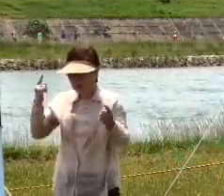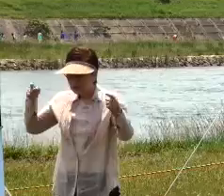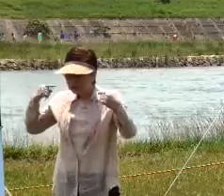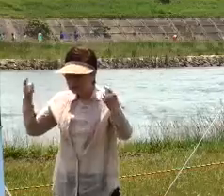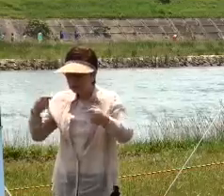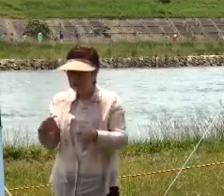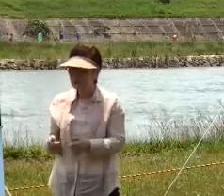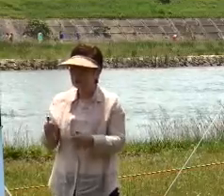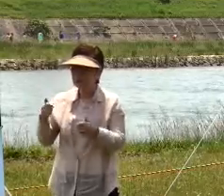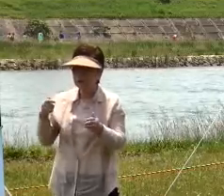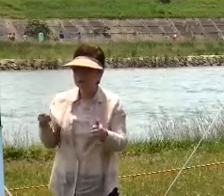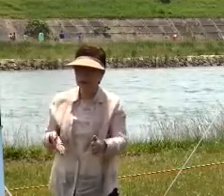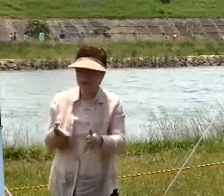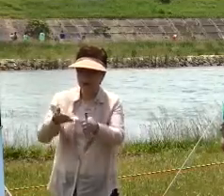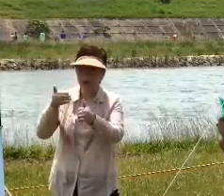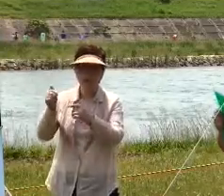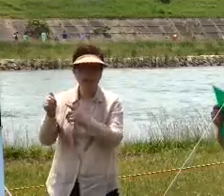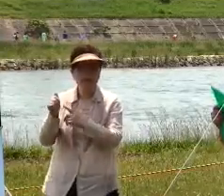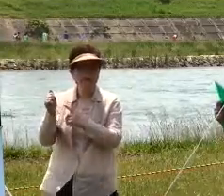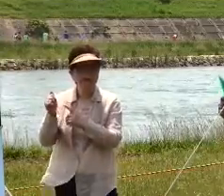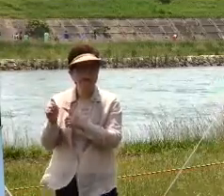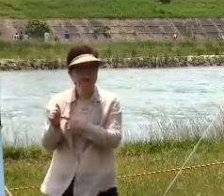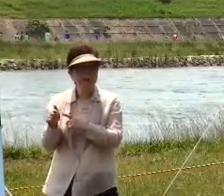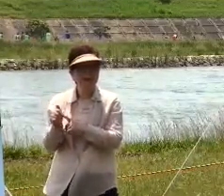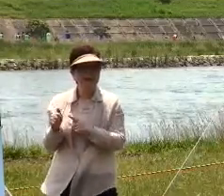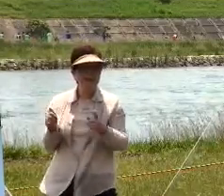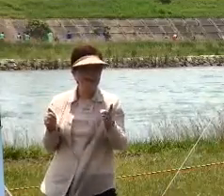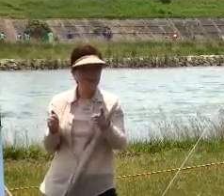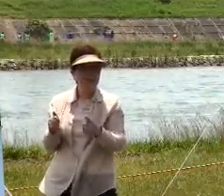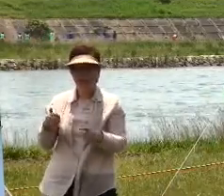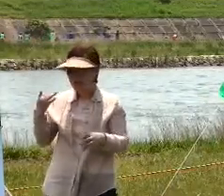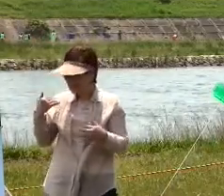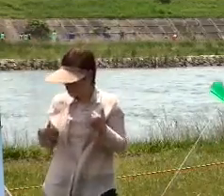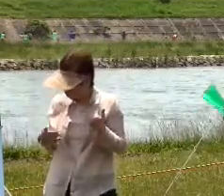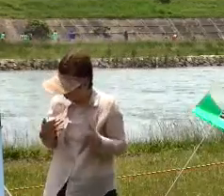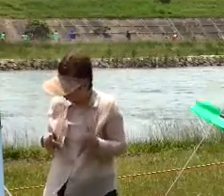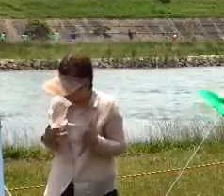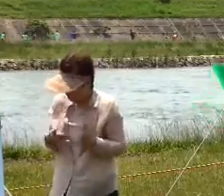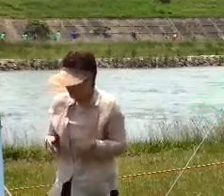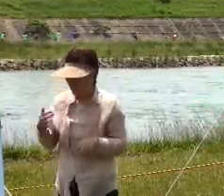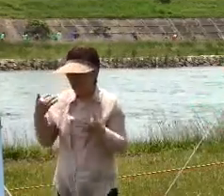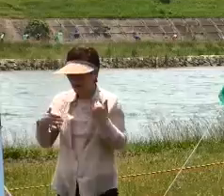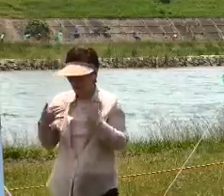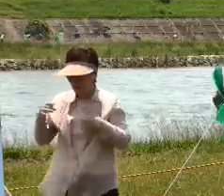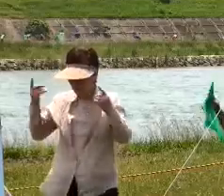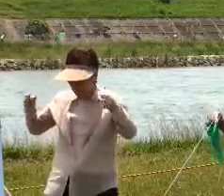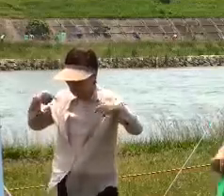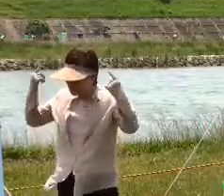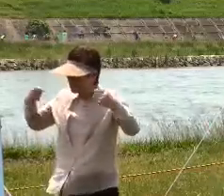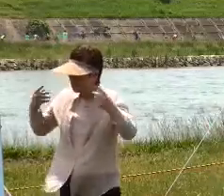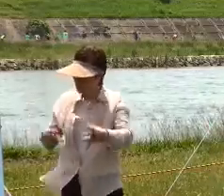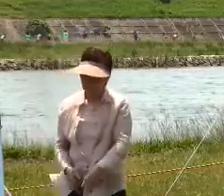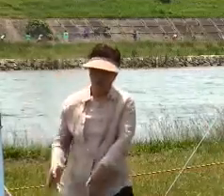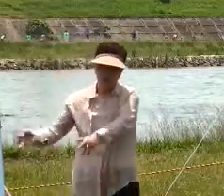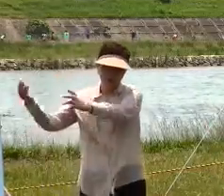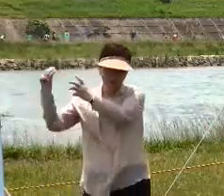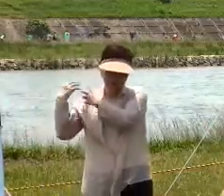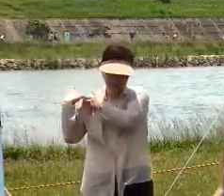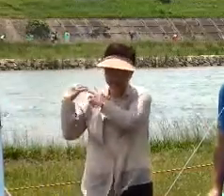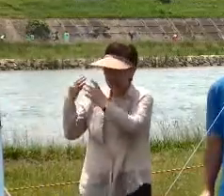いは見つけた羊を喜んで、その羊を担いで帰ったと書いてある。